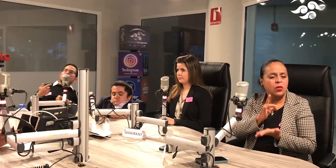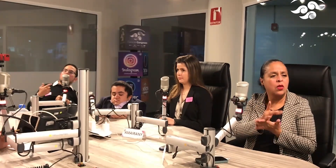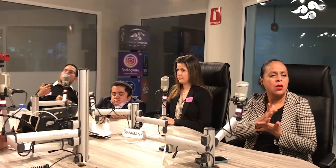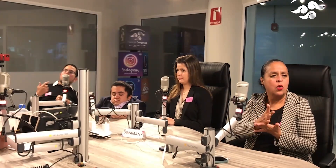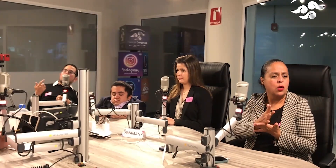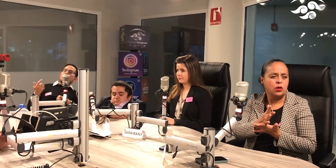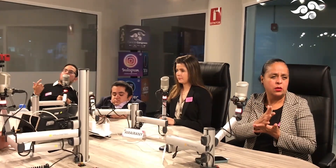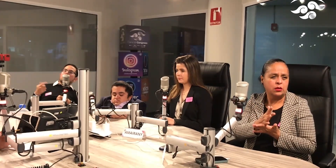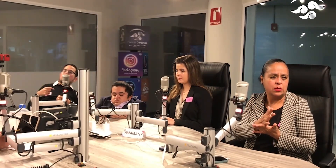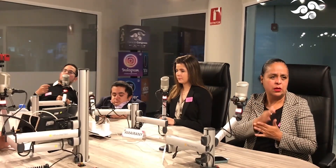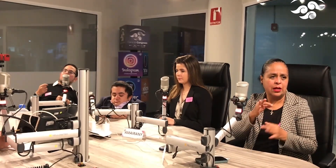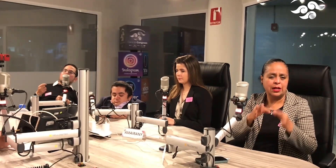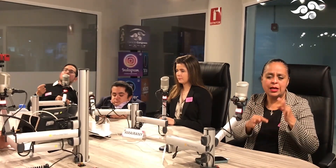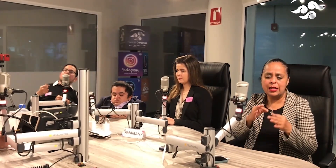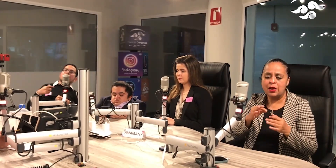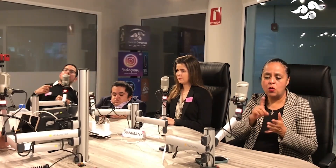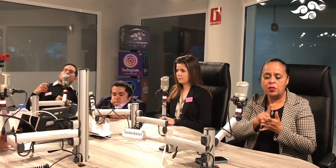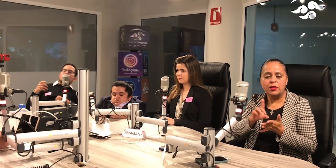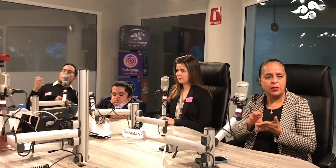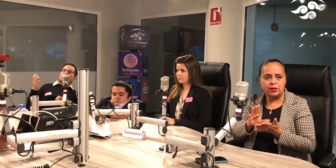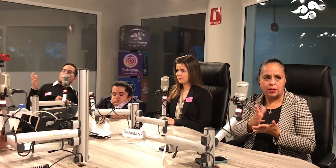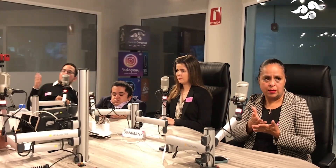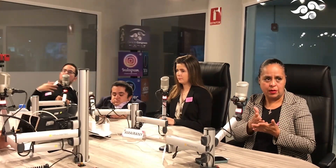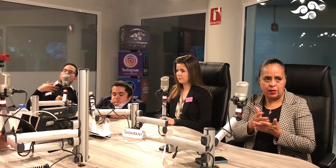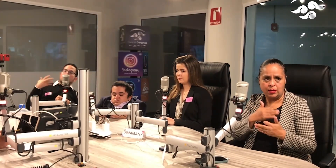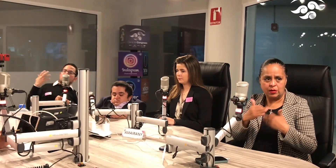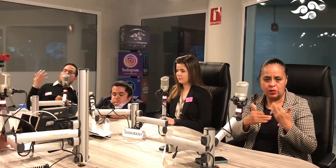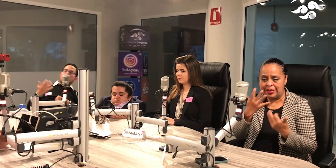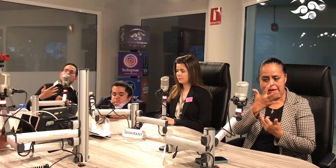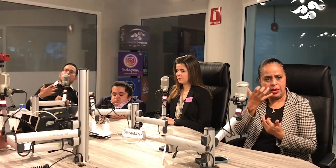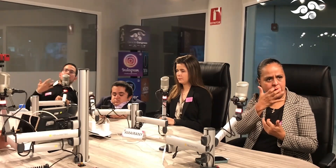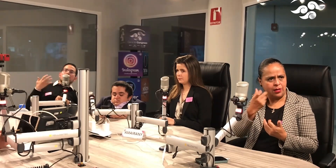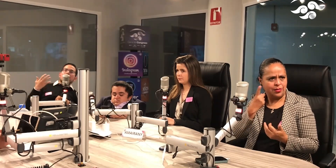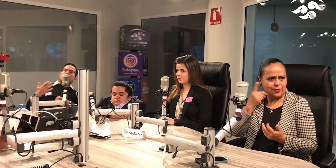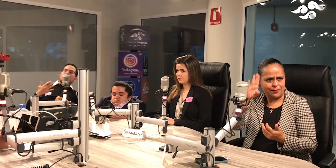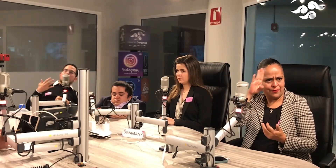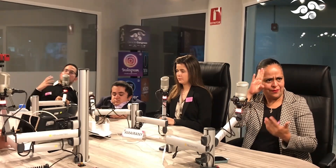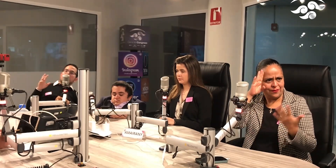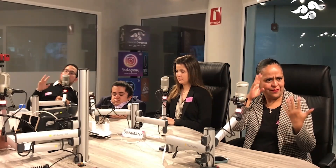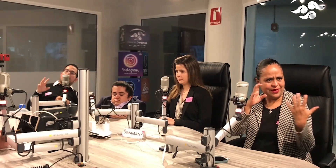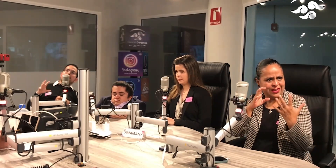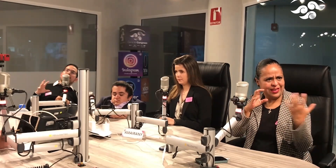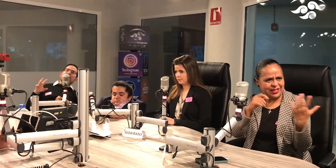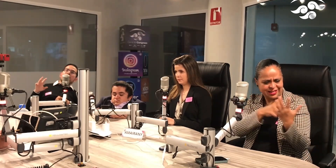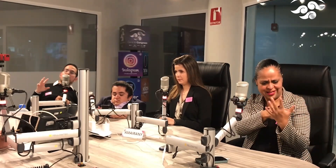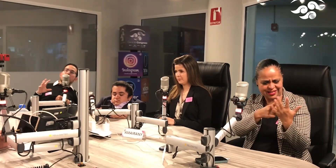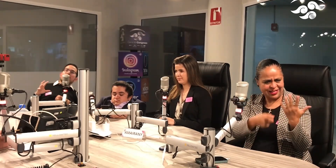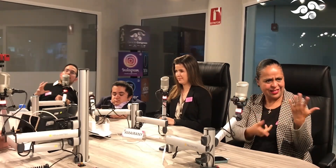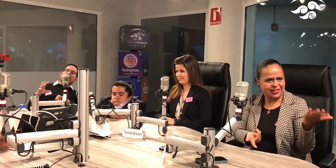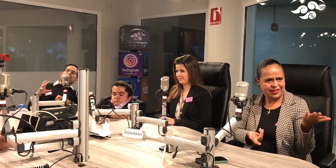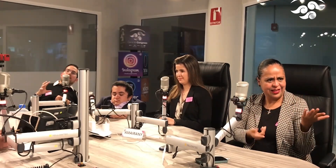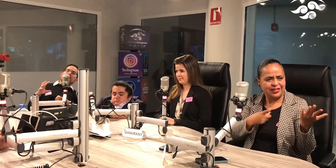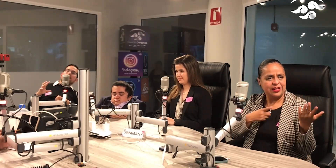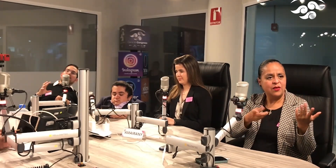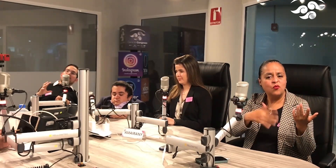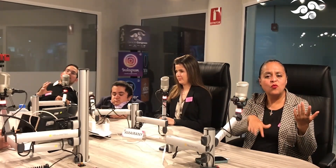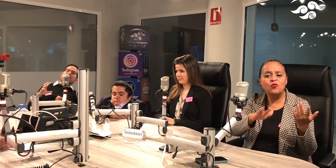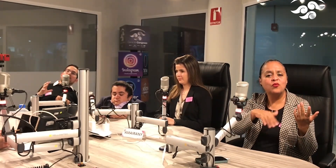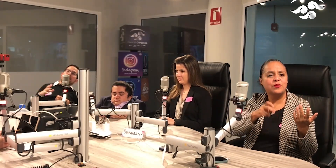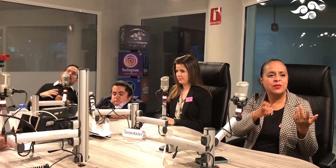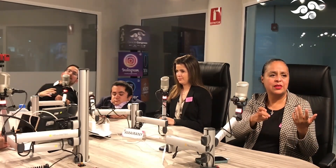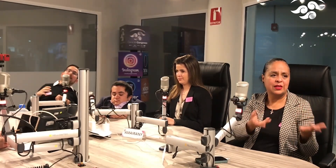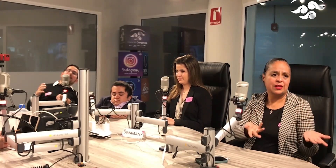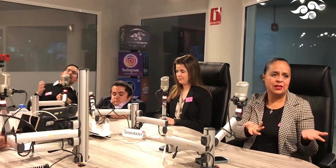ocho legisladores con discapacidad, sino que los 500 diputados en comunidad busquen